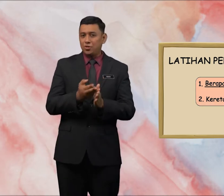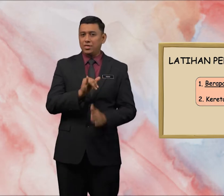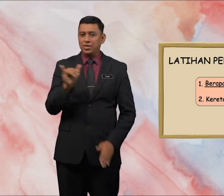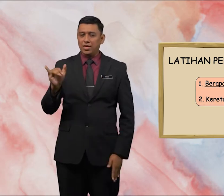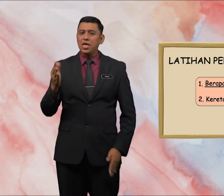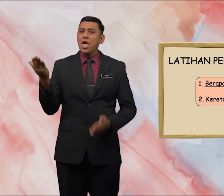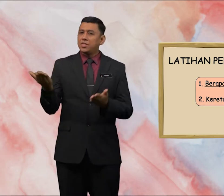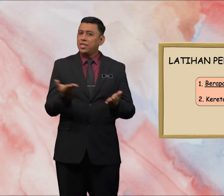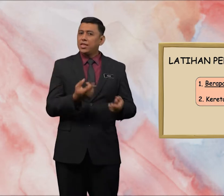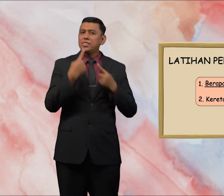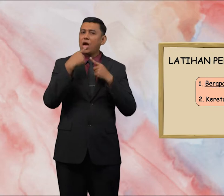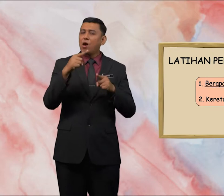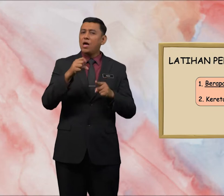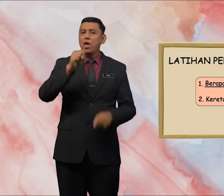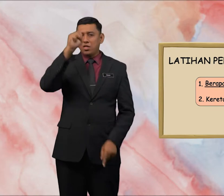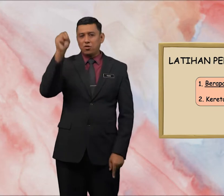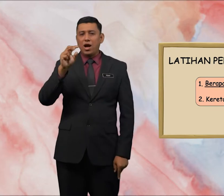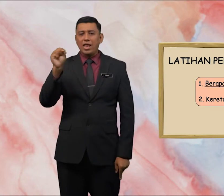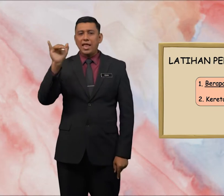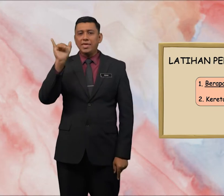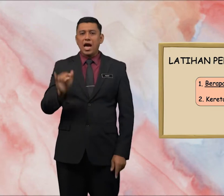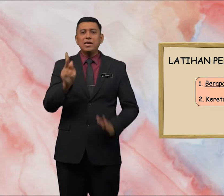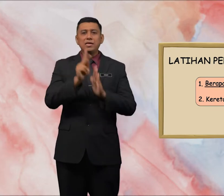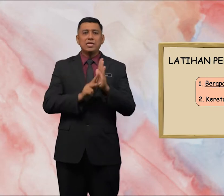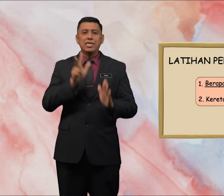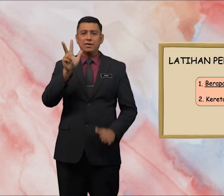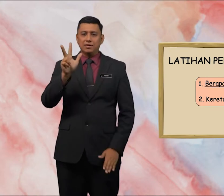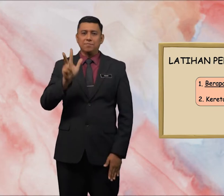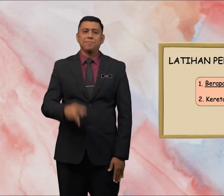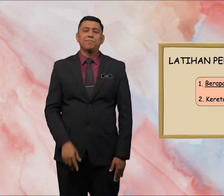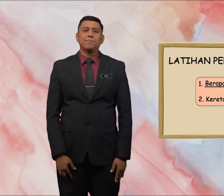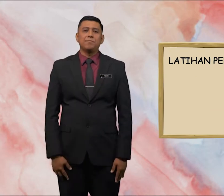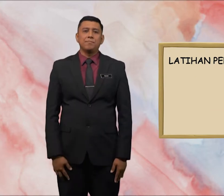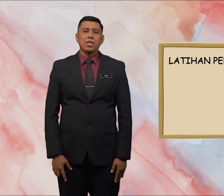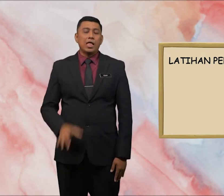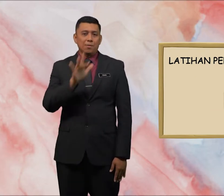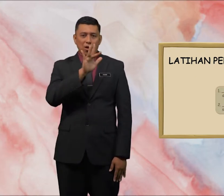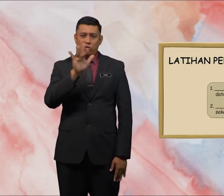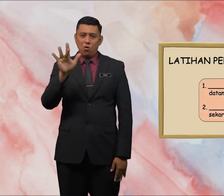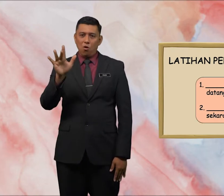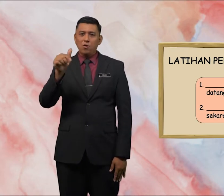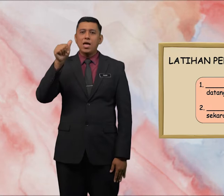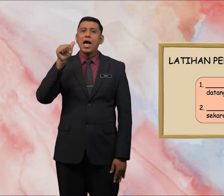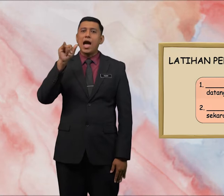Seterusnya, sila jawab soalan yang ketiga. Tempat kosong,